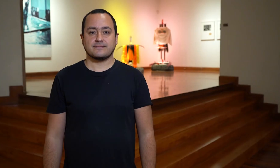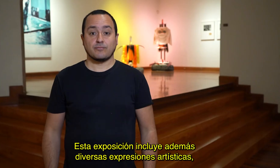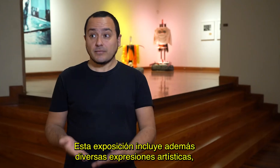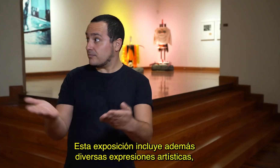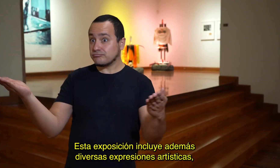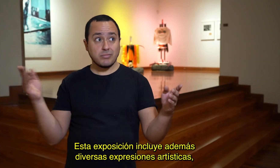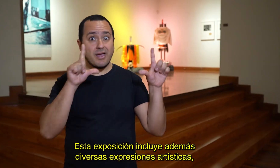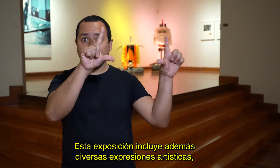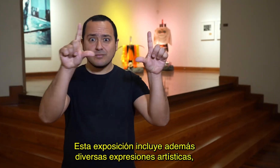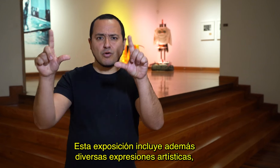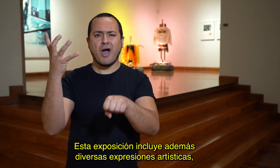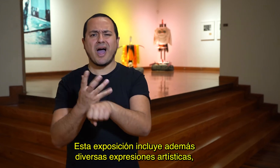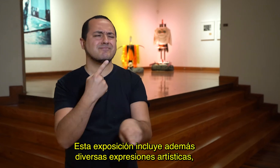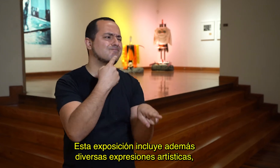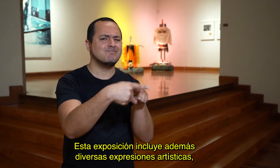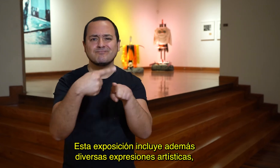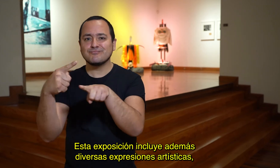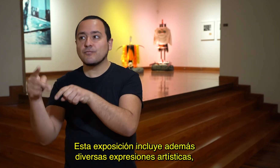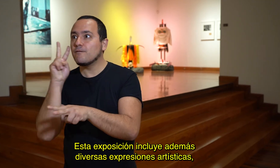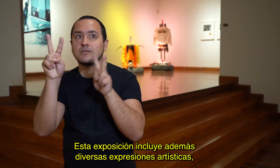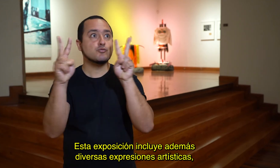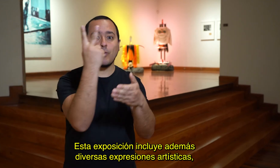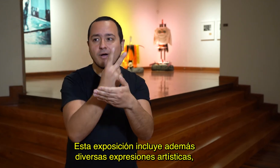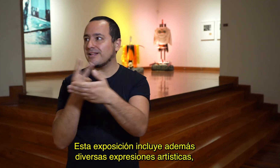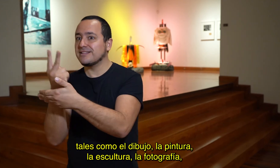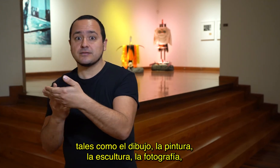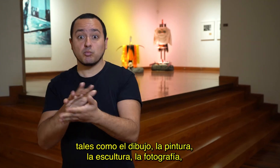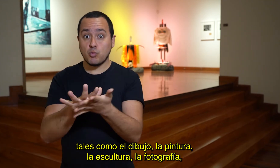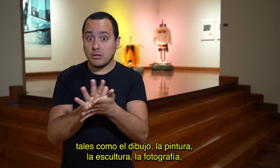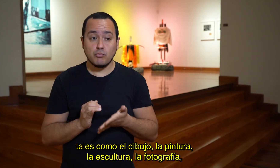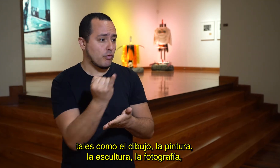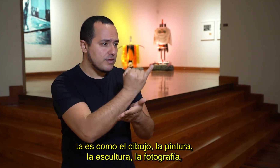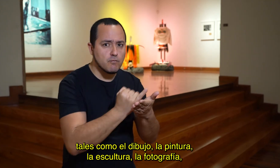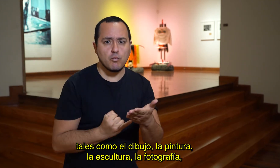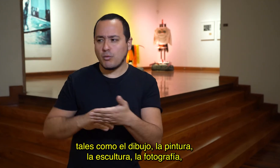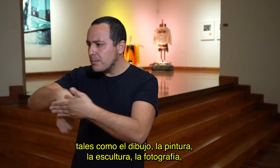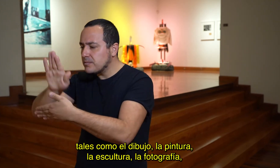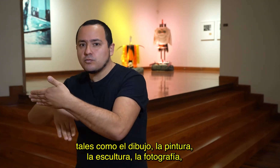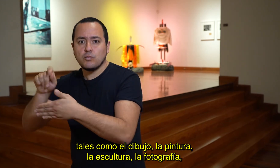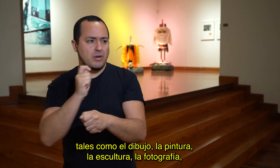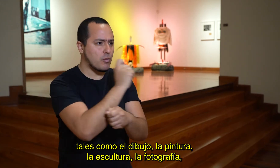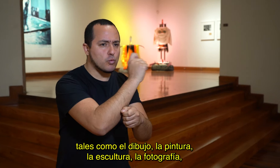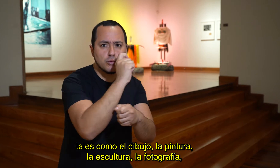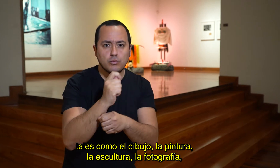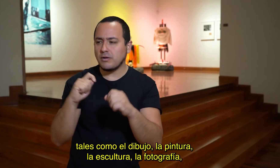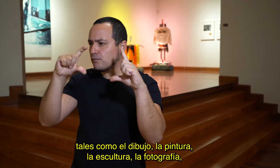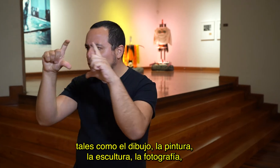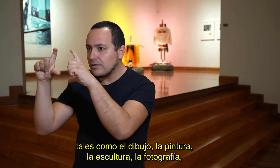Esta exposición incluye además diversas expresiones artísticas tales como el dibujo, la pintura, la escultura, la fotografía,